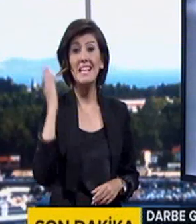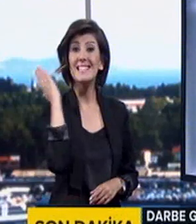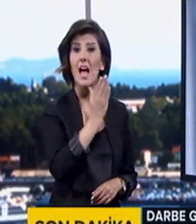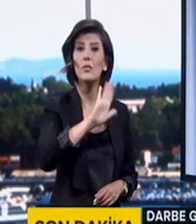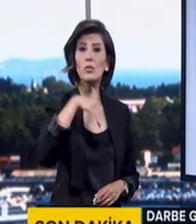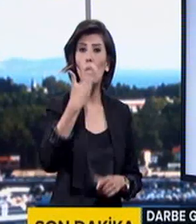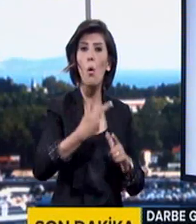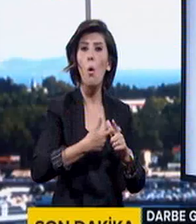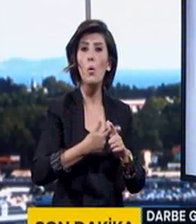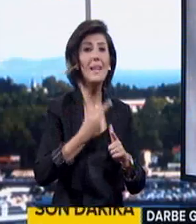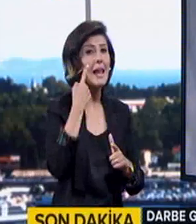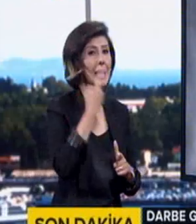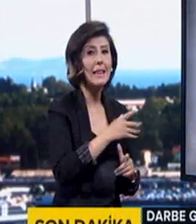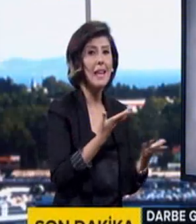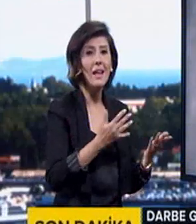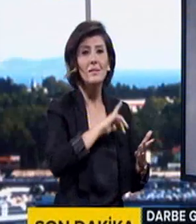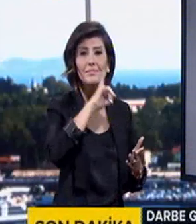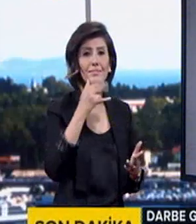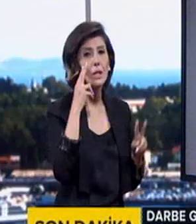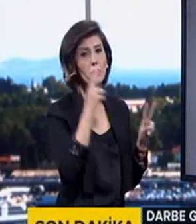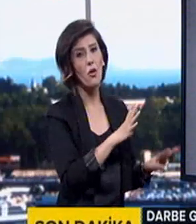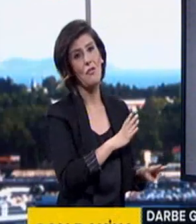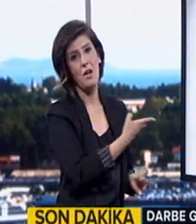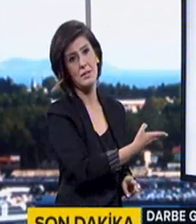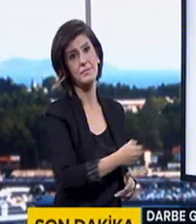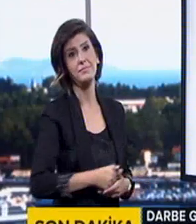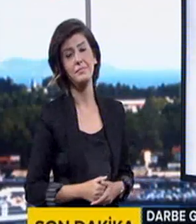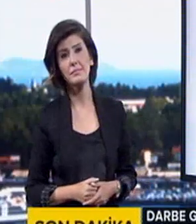Saldırı sonrası otelin hali ise olayın boyutunu ortaya koydu.